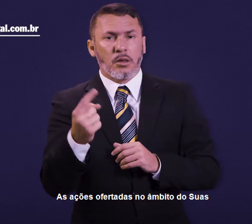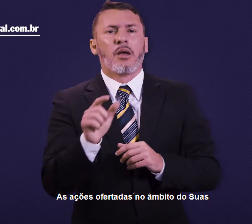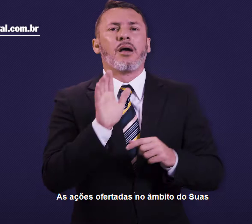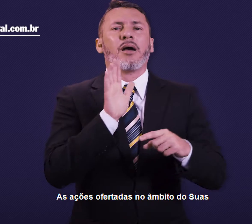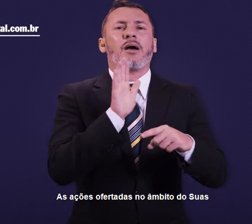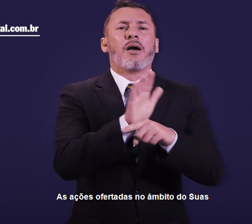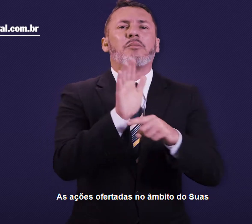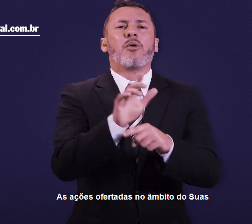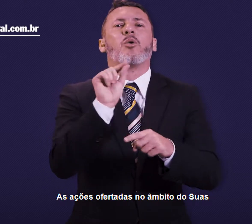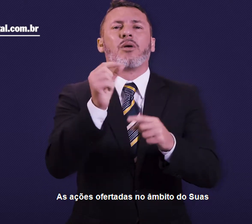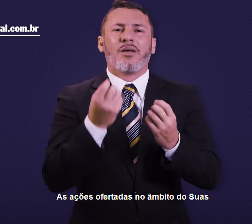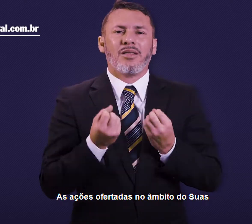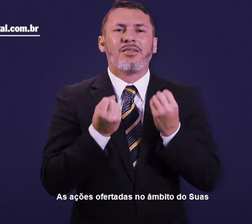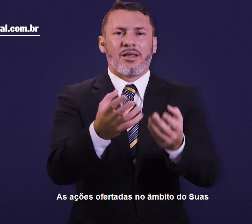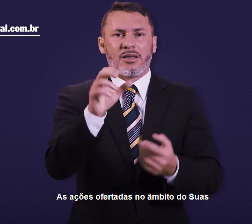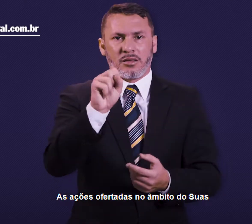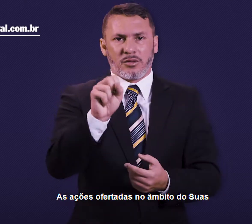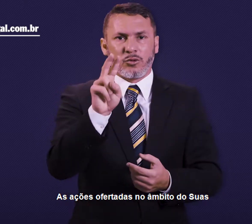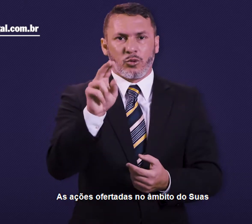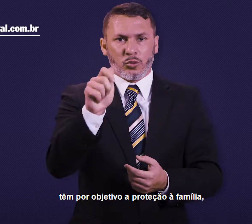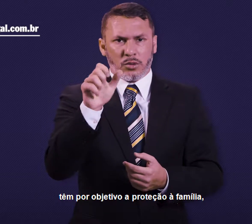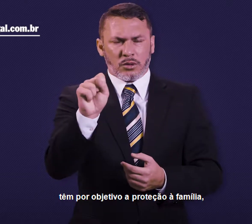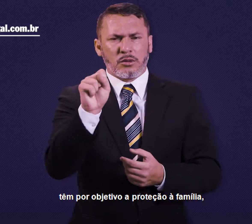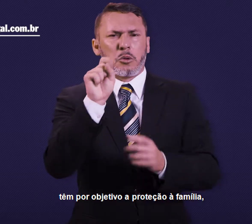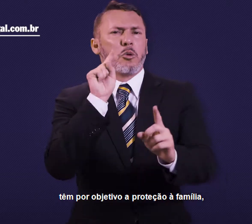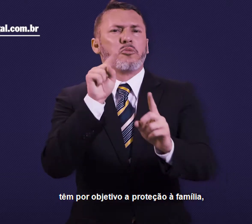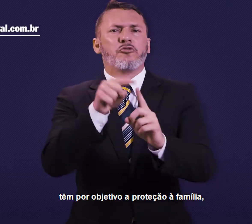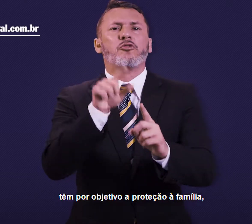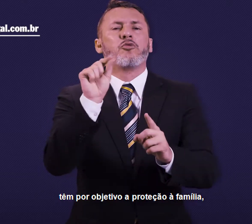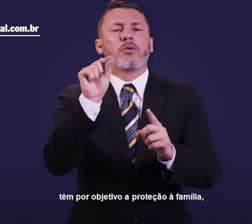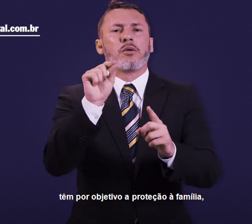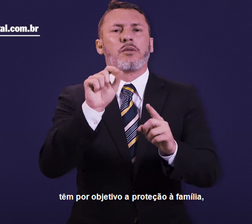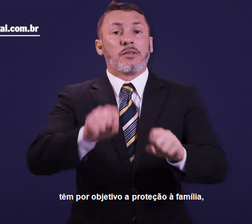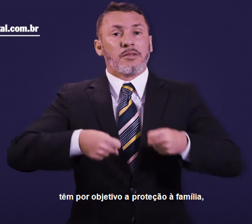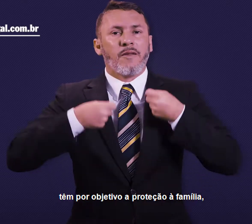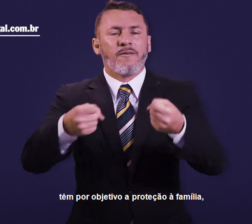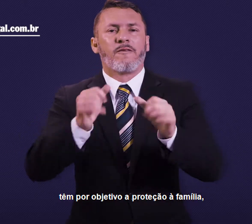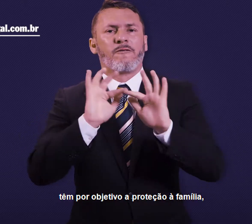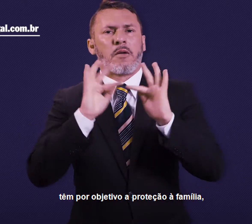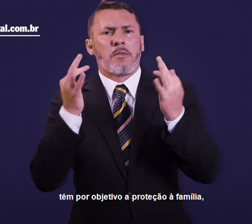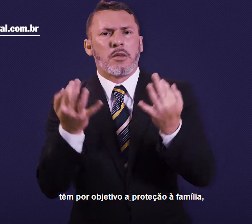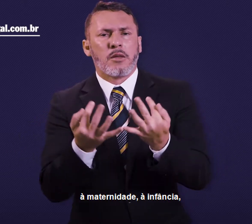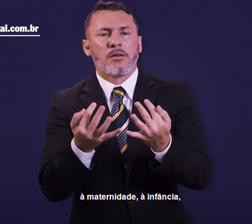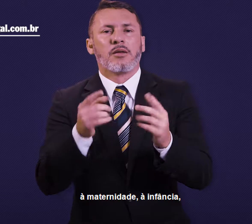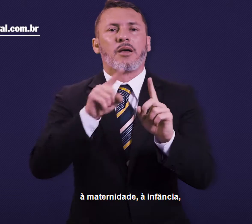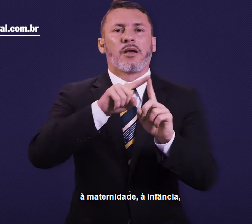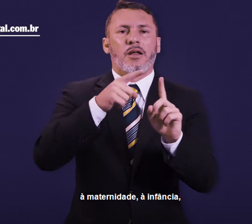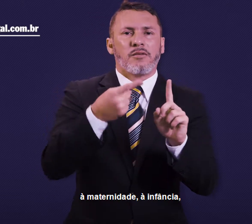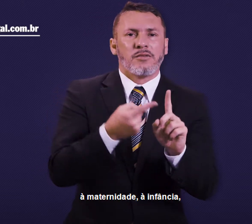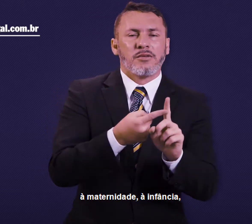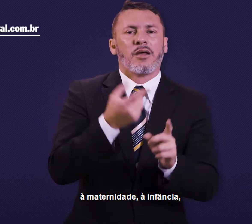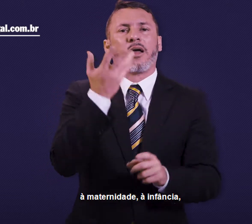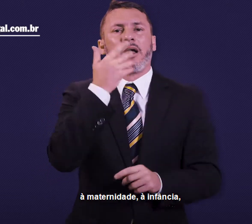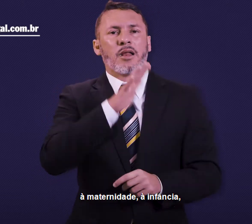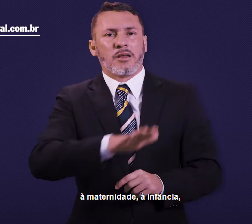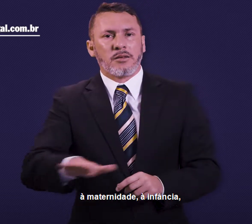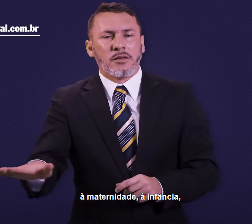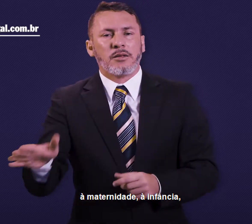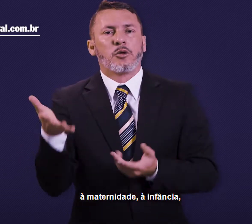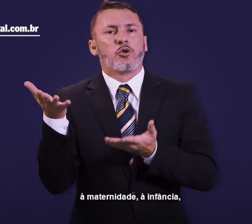ações ofertadas no âmbito do SUAS têm por objetivo a proteção à família, à maternidade, à infância,